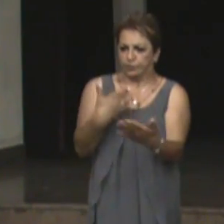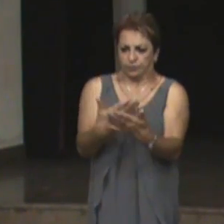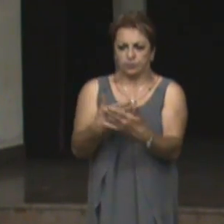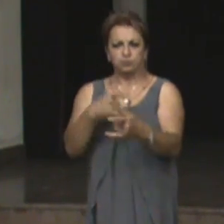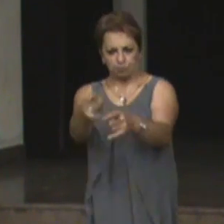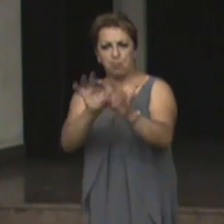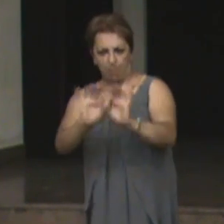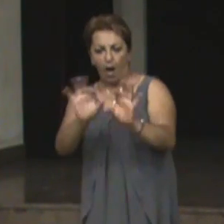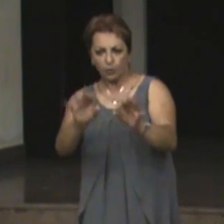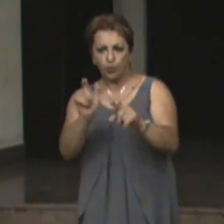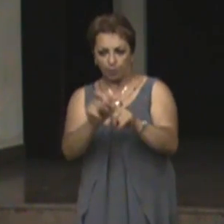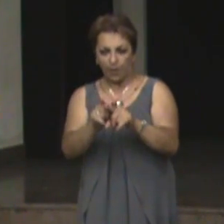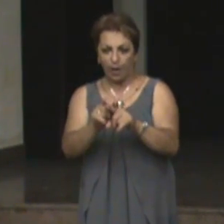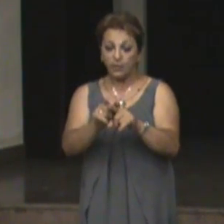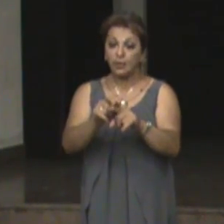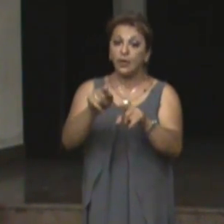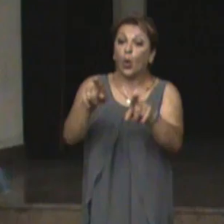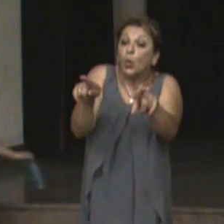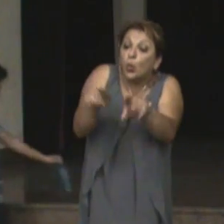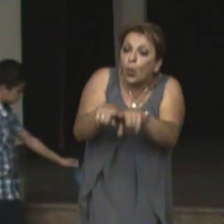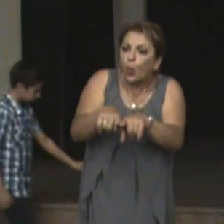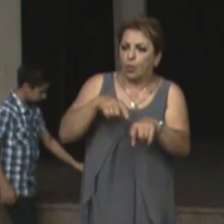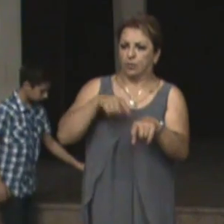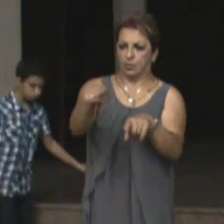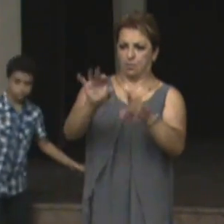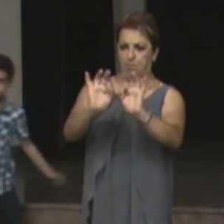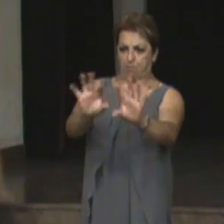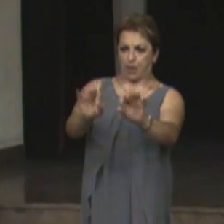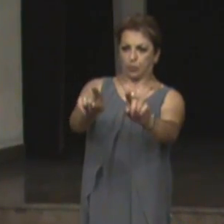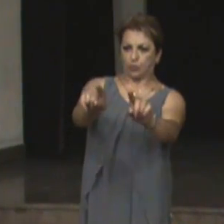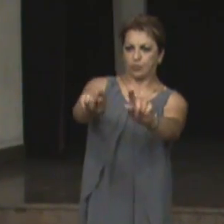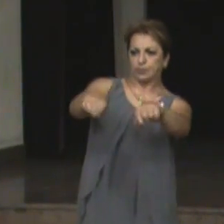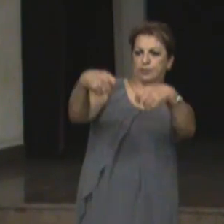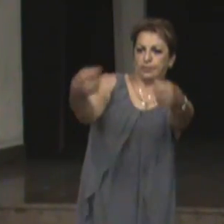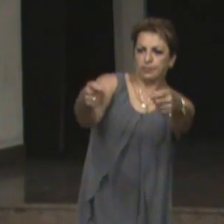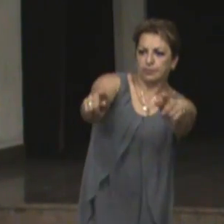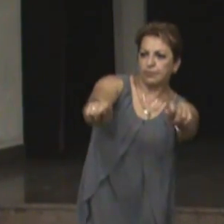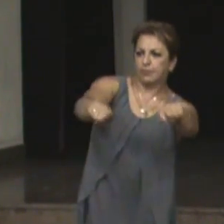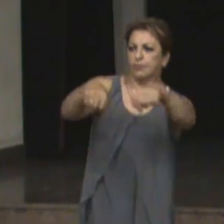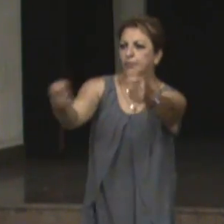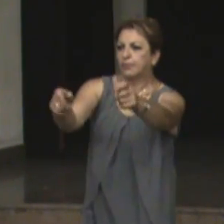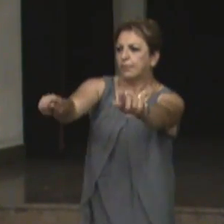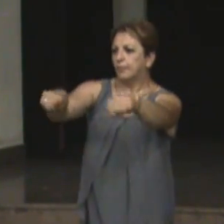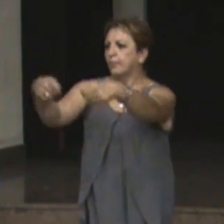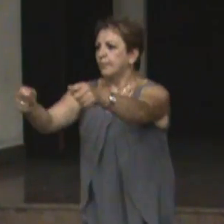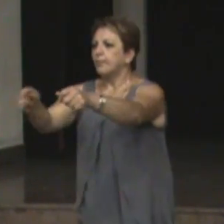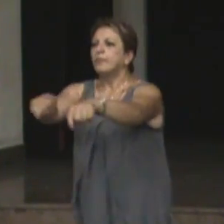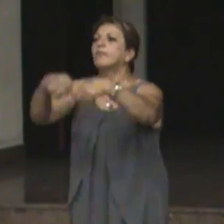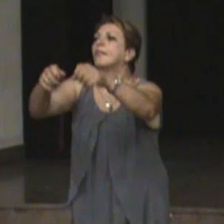եմ պատմում, եւ ես նույն բանը այդ մարդը պատմում եմ մեկ ուրիշին, նա մեկ ուրիշին, եւ